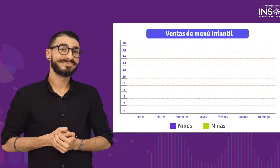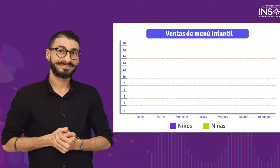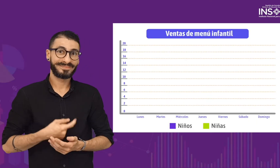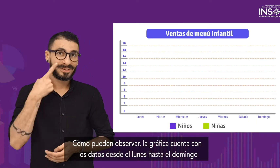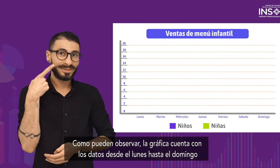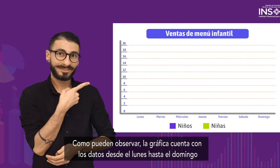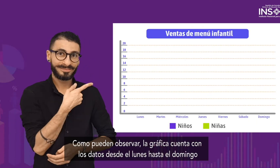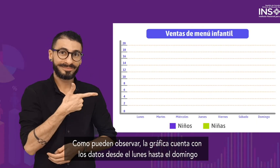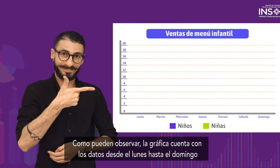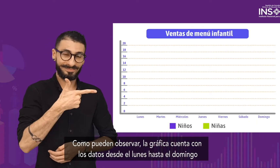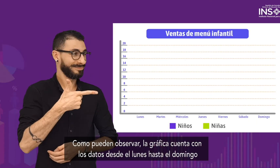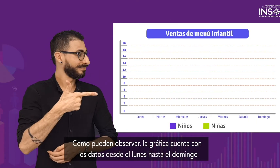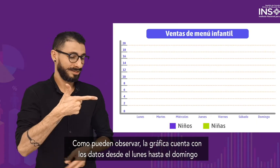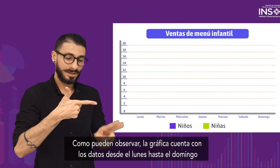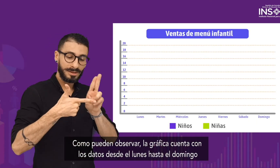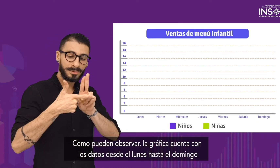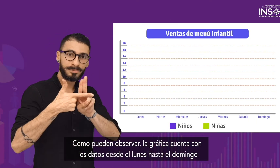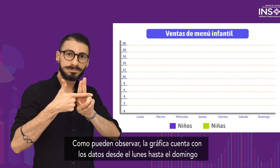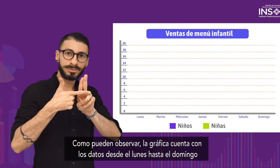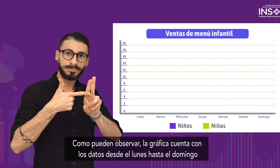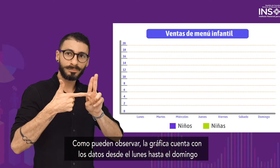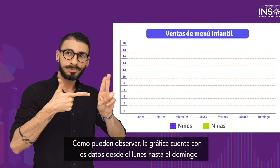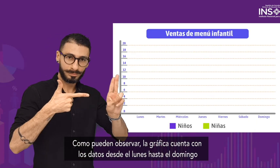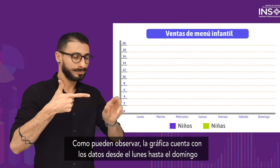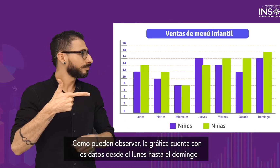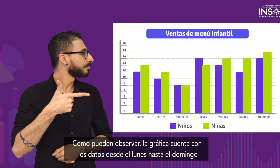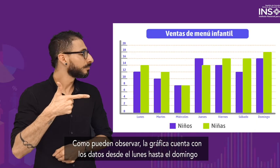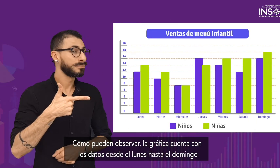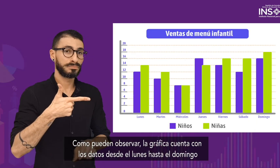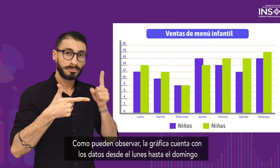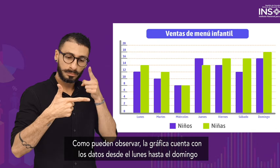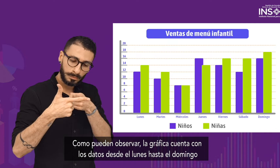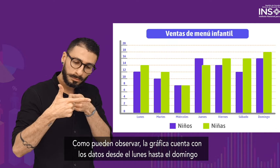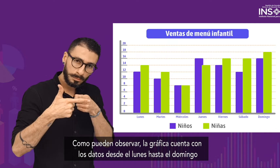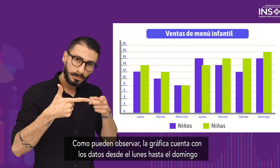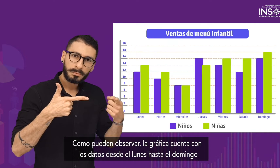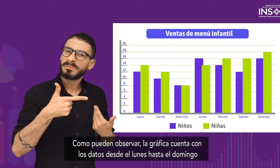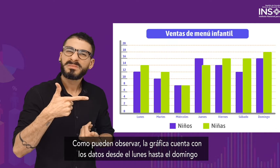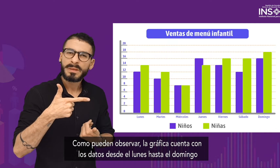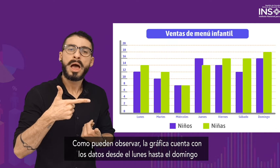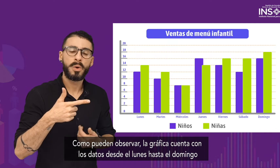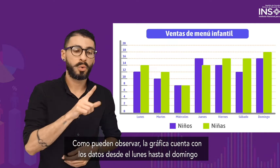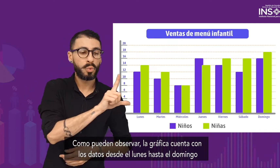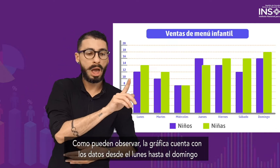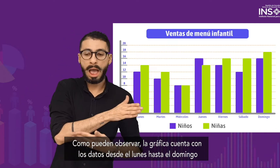Como pueden observar, la gráfica cuenta con los datos desde el lunes hasta el domingo